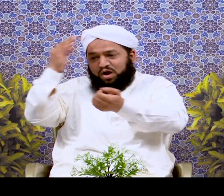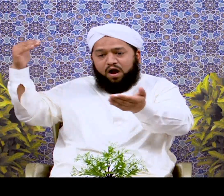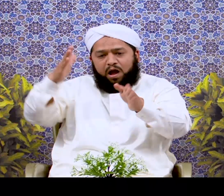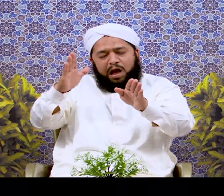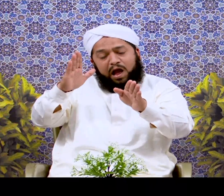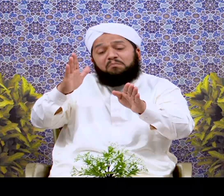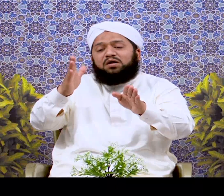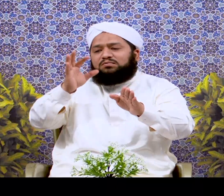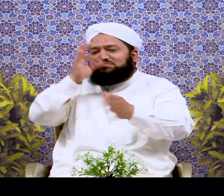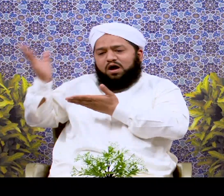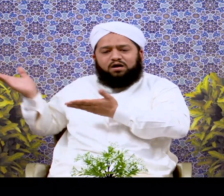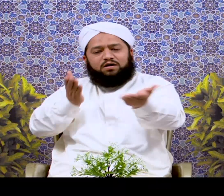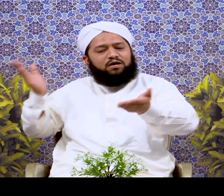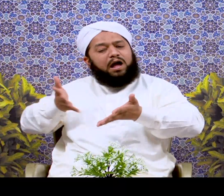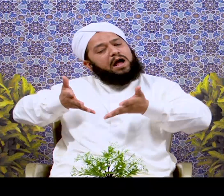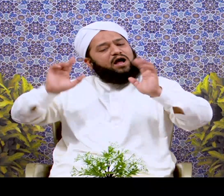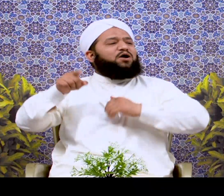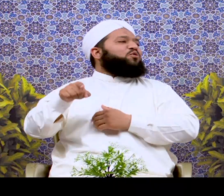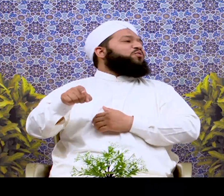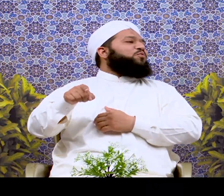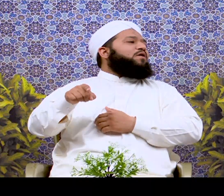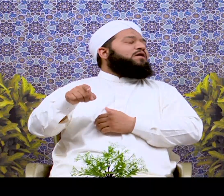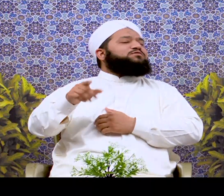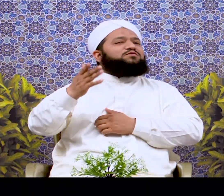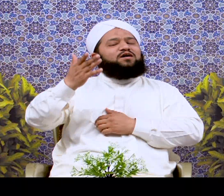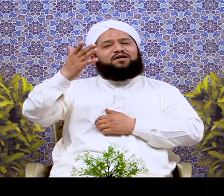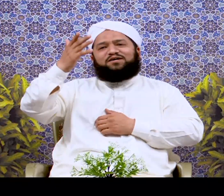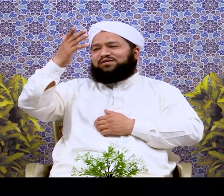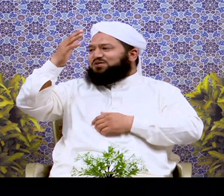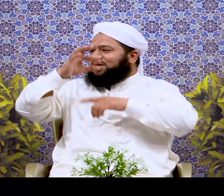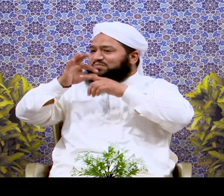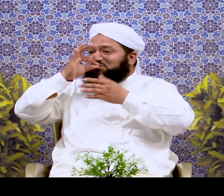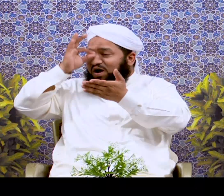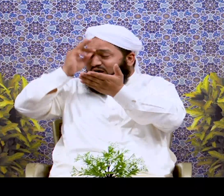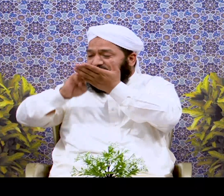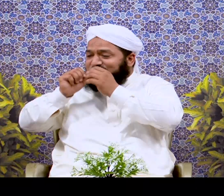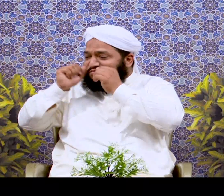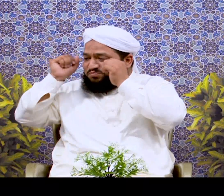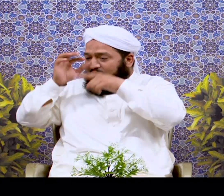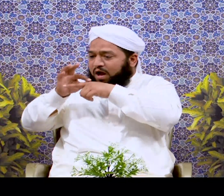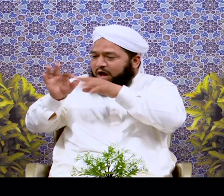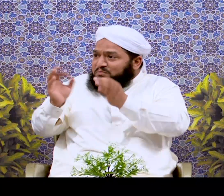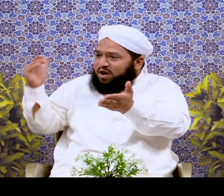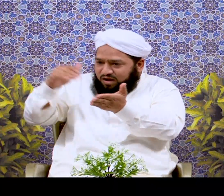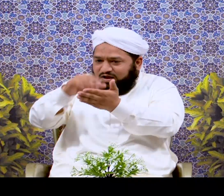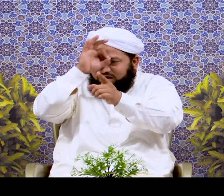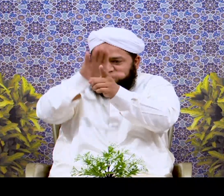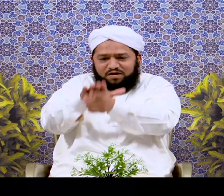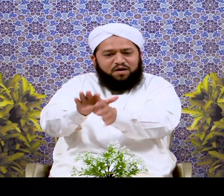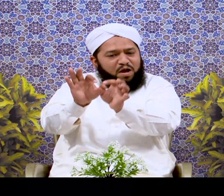لیے کھلا رکھا تھا۔ یقیناً رات وہ مسجد اقصیٰ میں تشریف لائے تھے اور یہاں نماز ادا فرمائی تھی۔